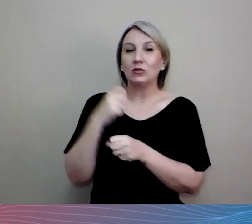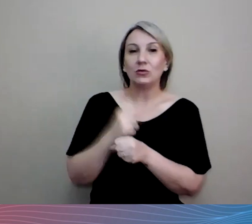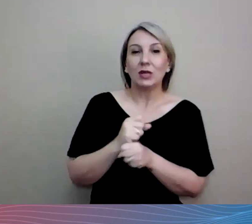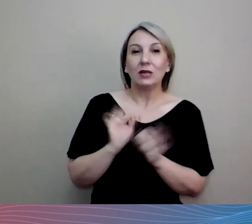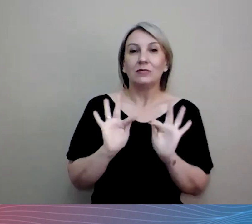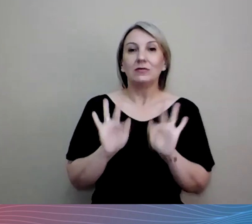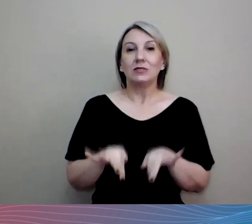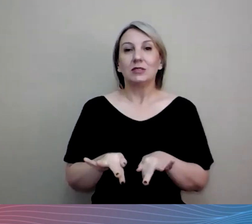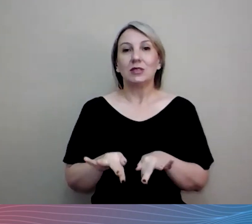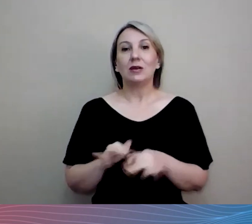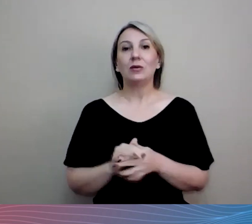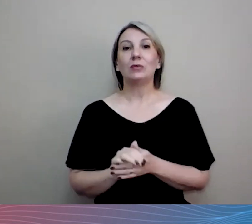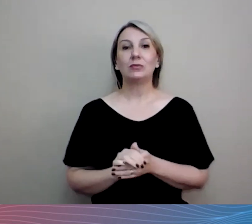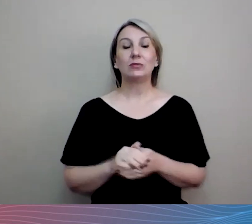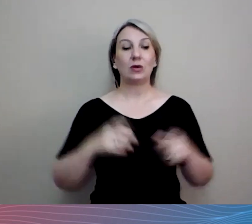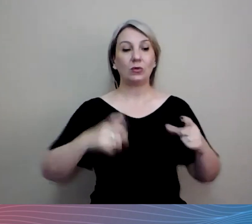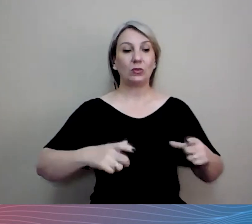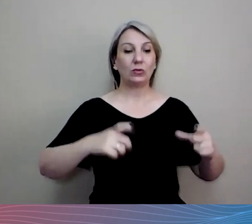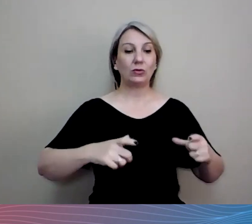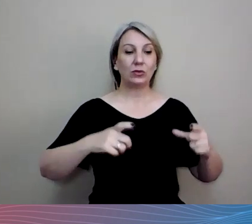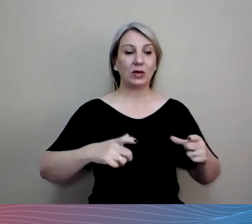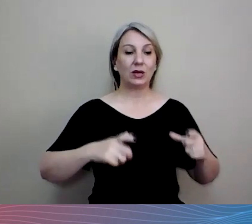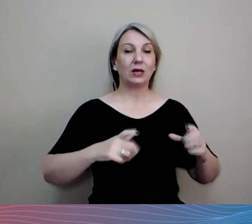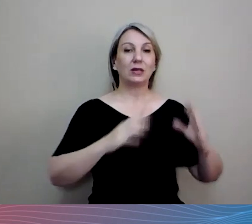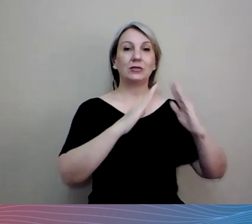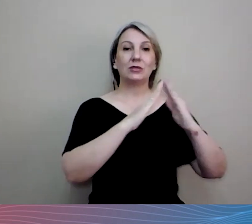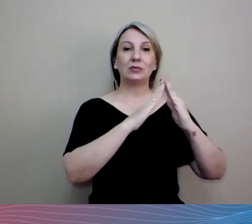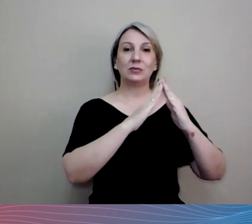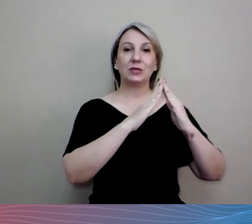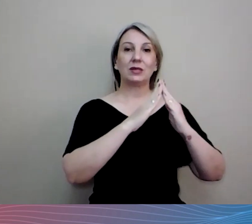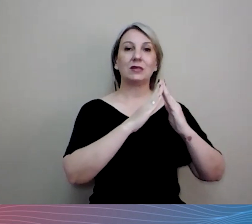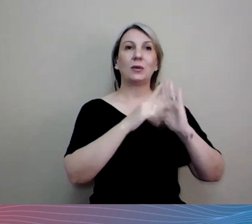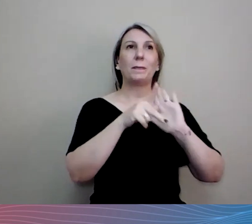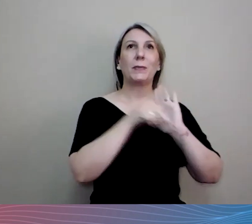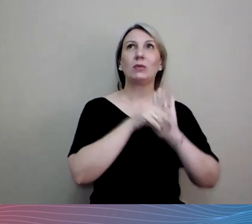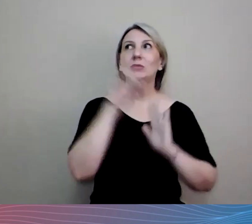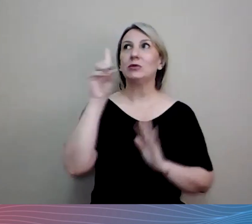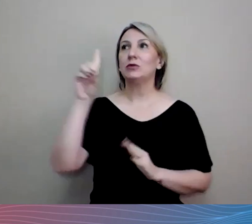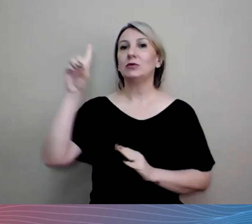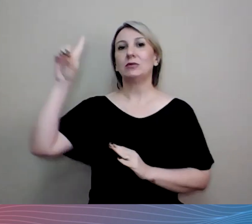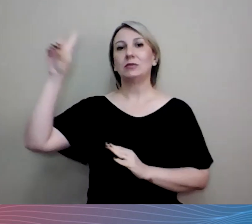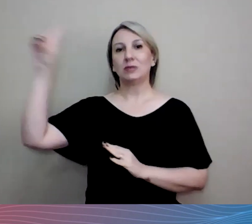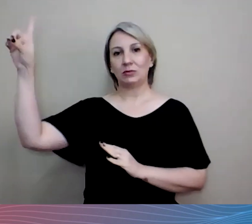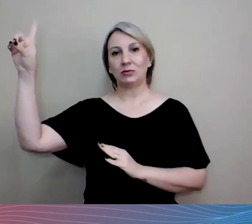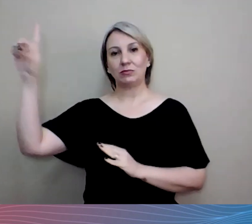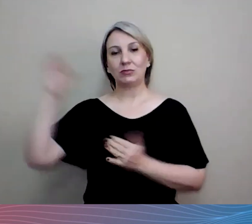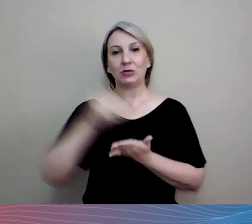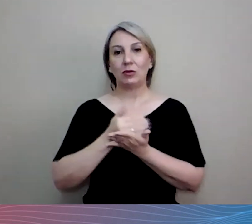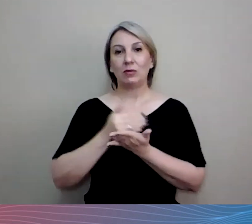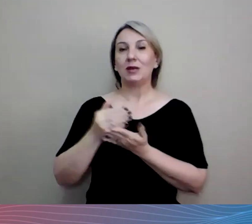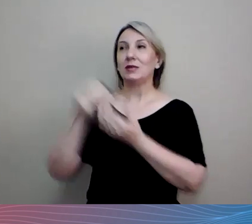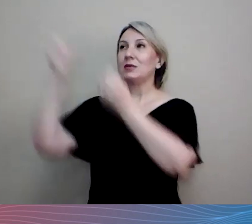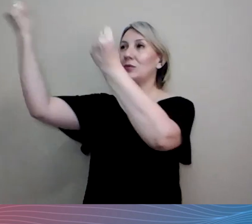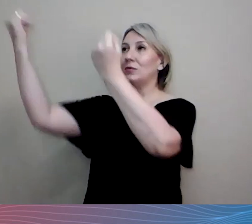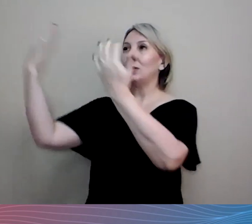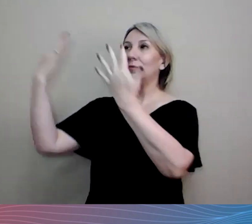habitação para Deus no Espírito. Começa com a bênção espiritual nos lugares celestiais e termina